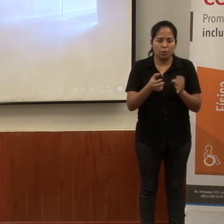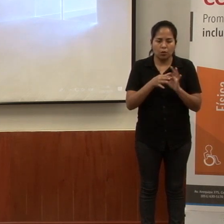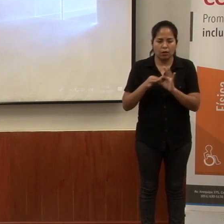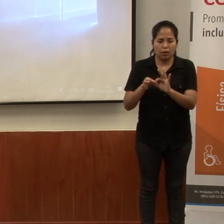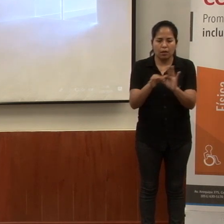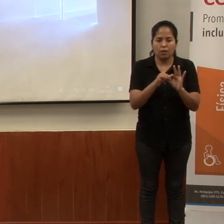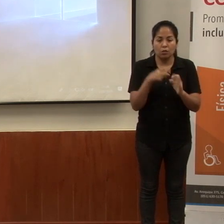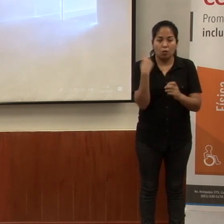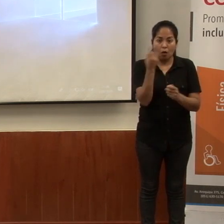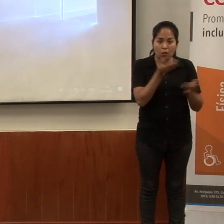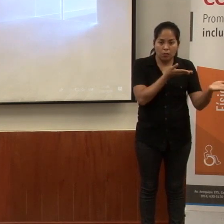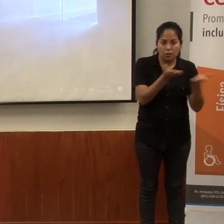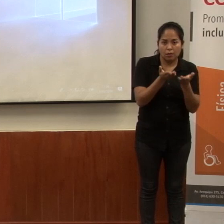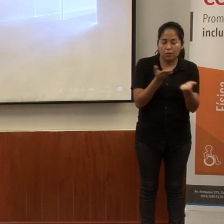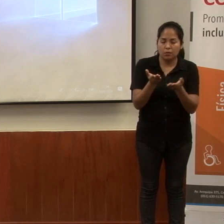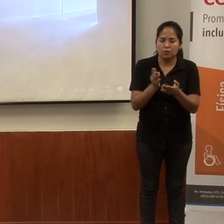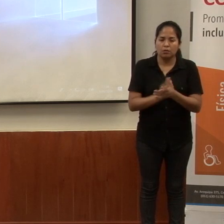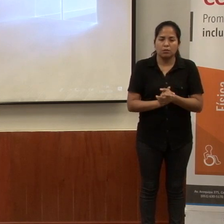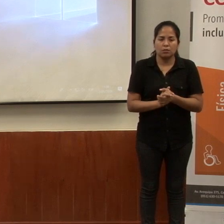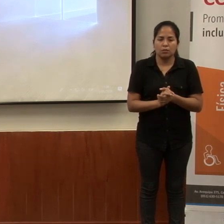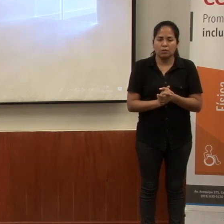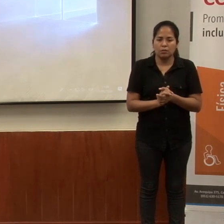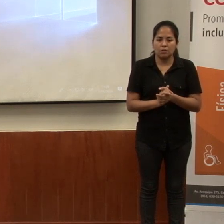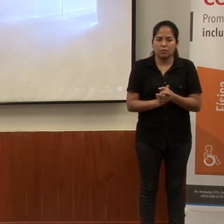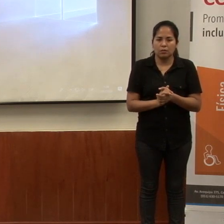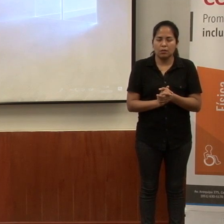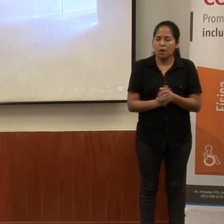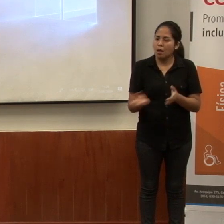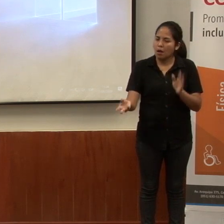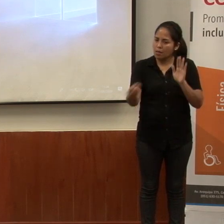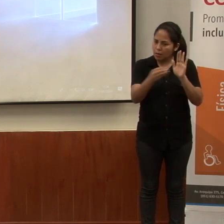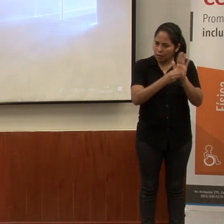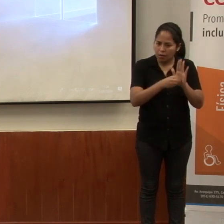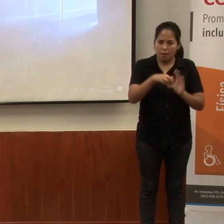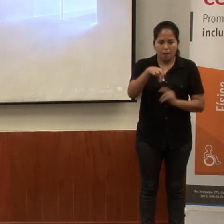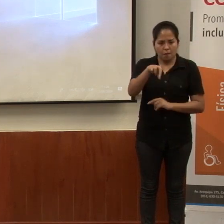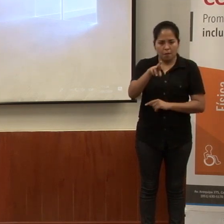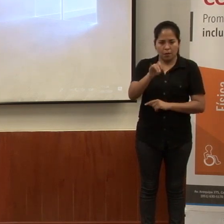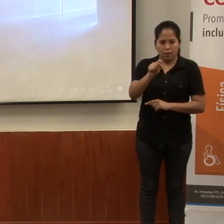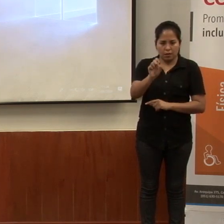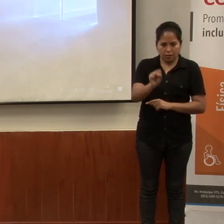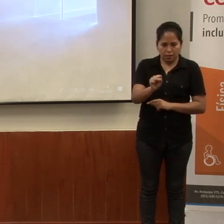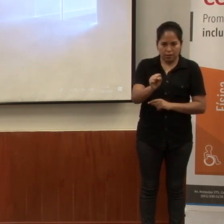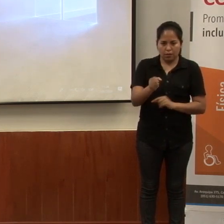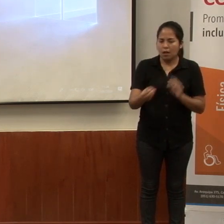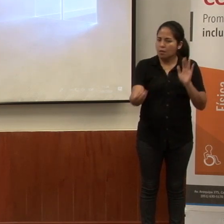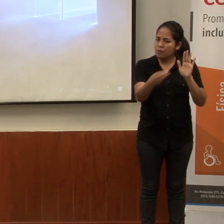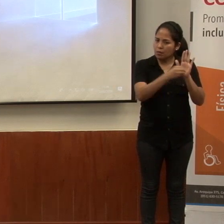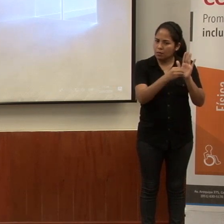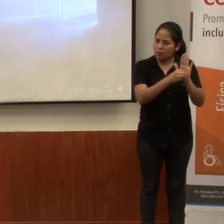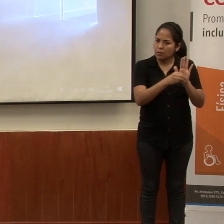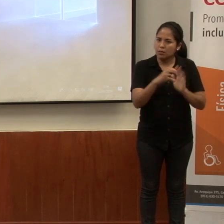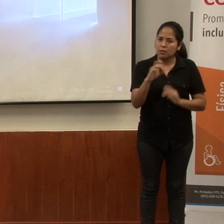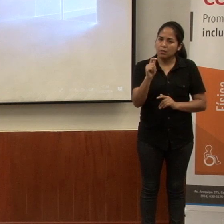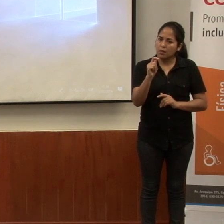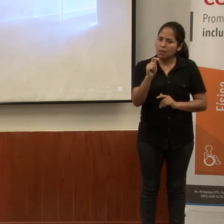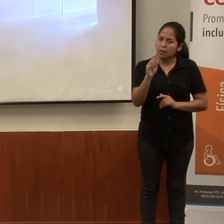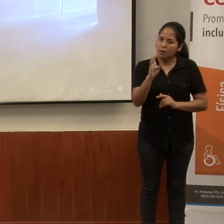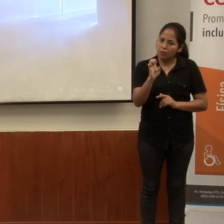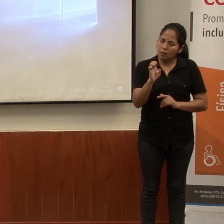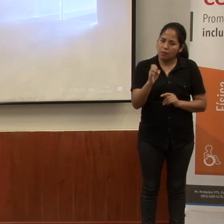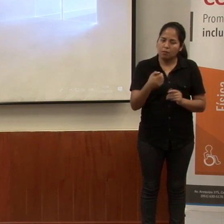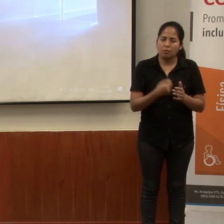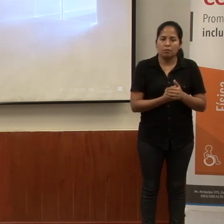ser de servicios, se integran los PRITES, se integran los CEBES, se integran educación